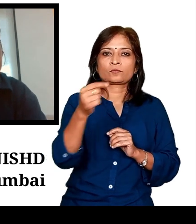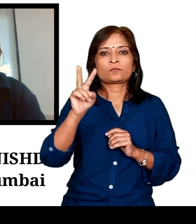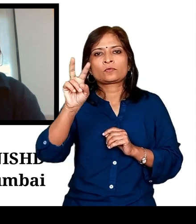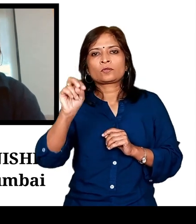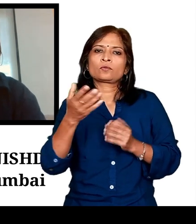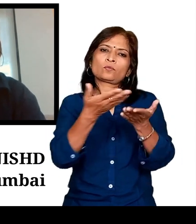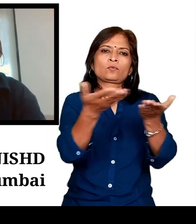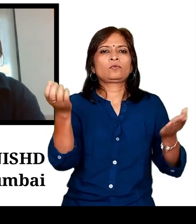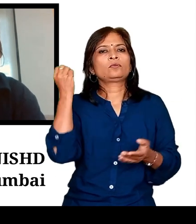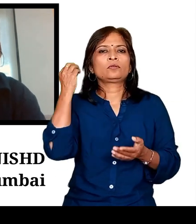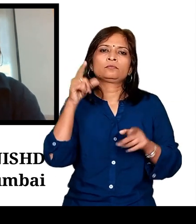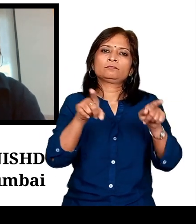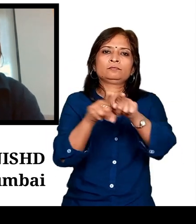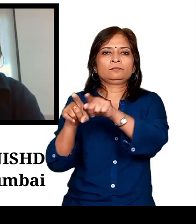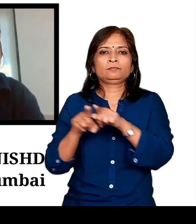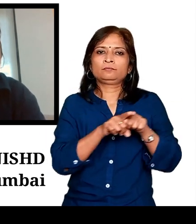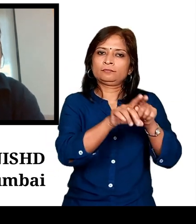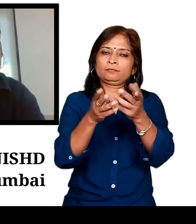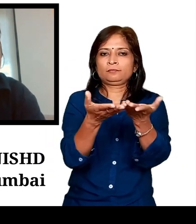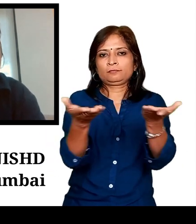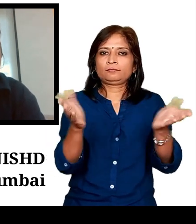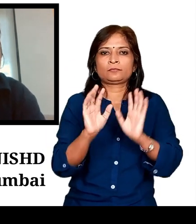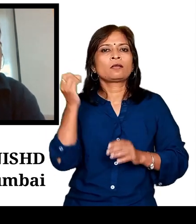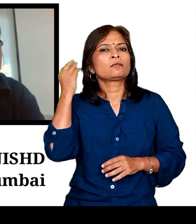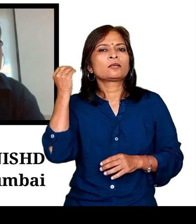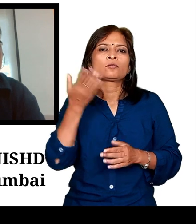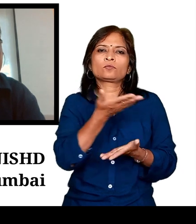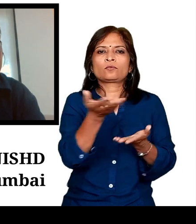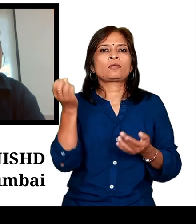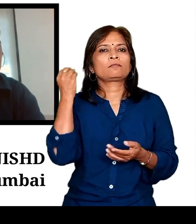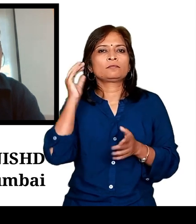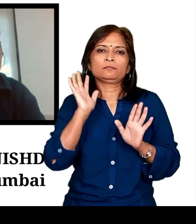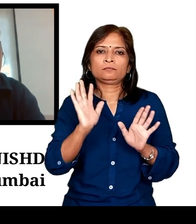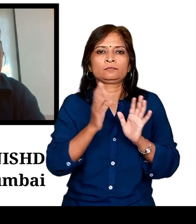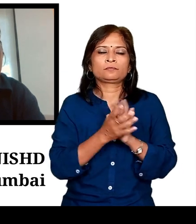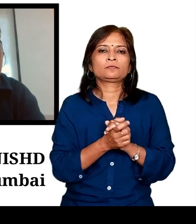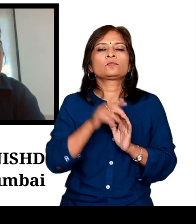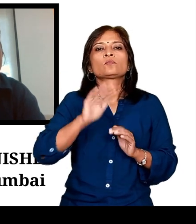0 to 20 एक नॉर्मल रेंज होती है तब हम लोग सुनते हैं. उसके बाद